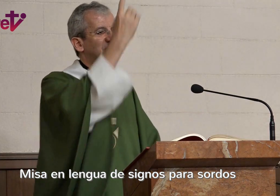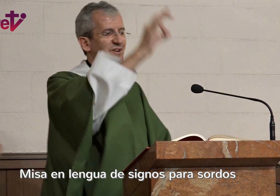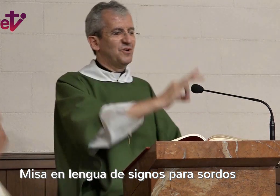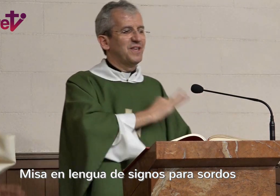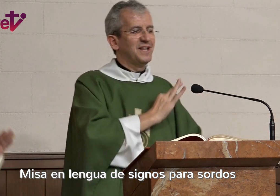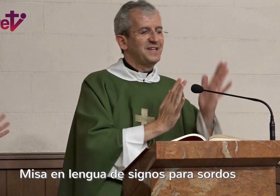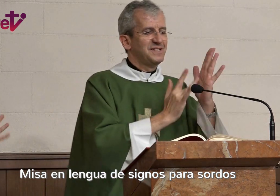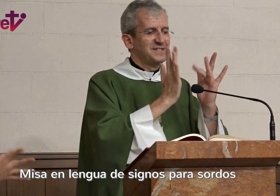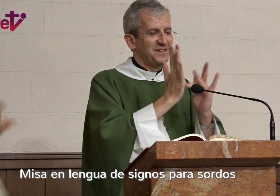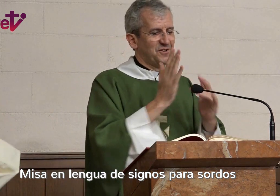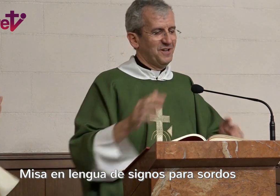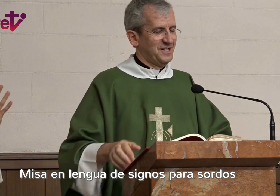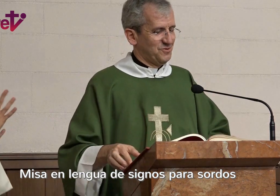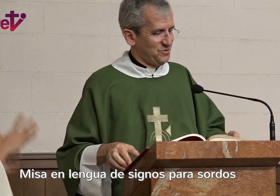Por mi Jesús